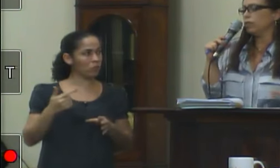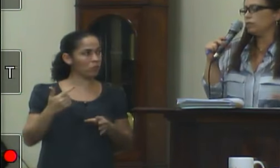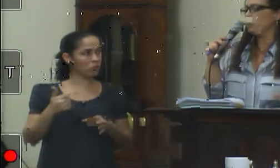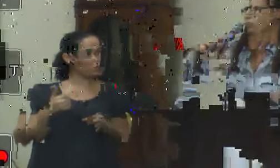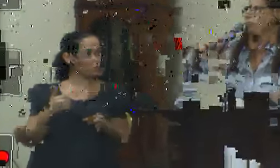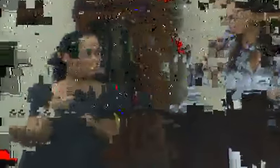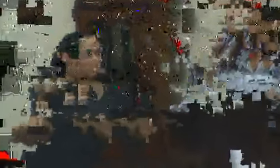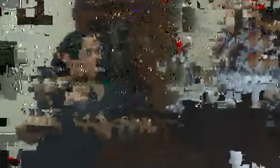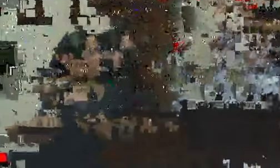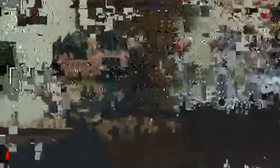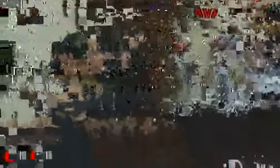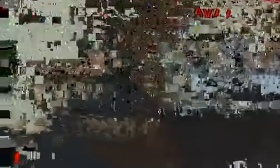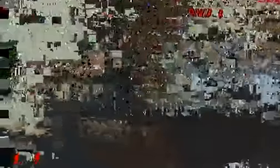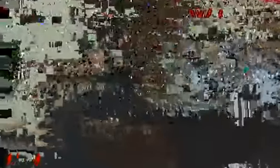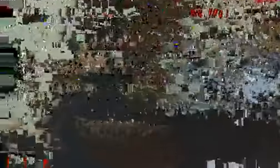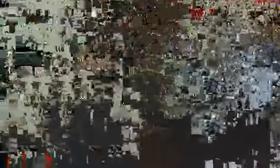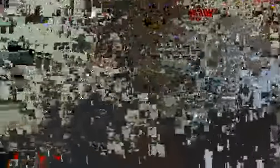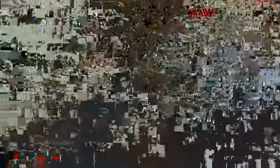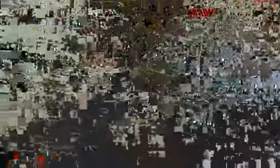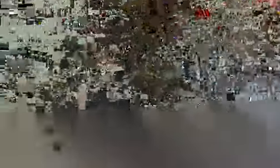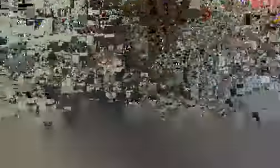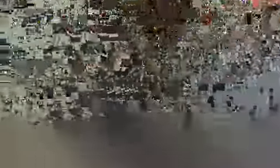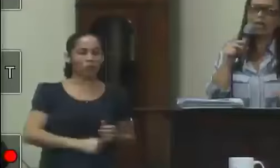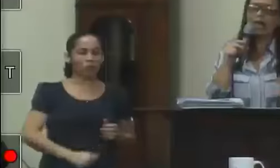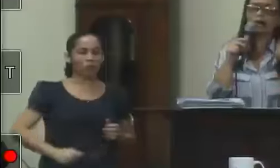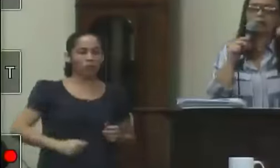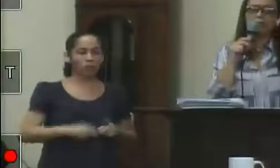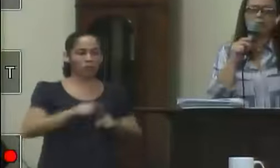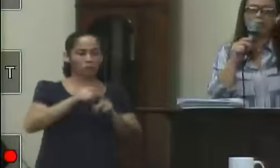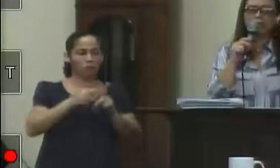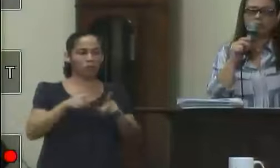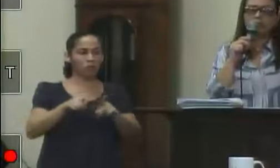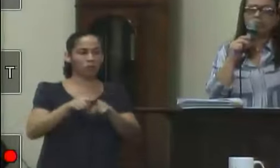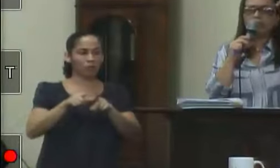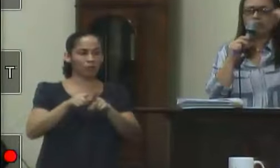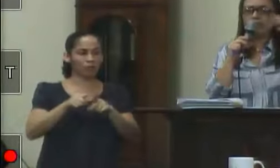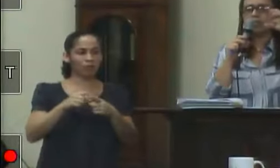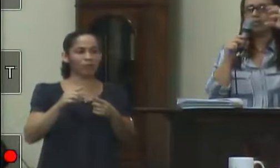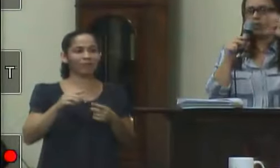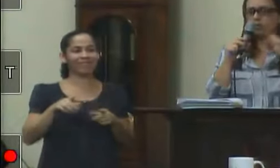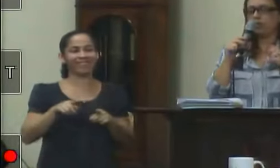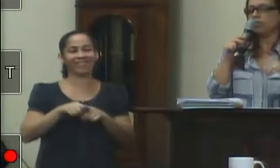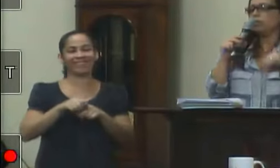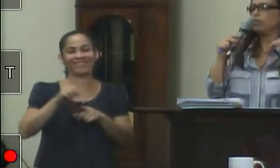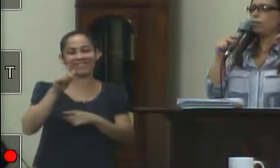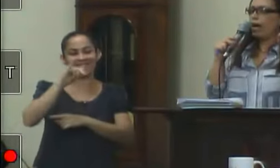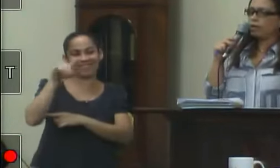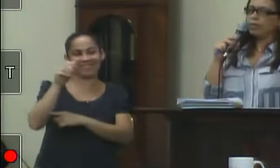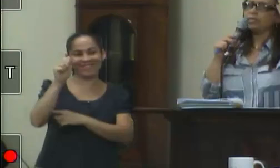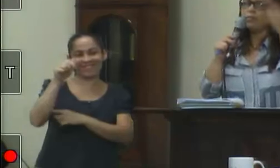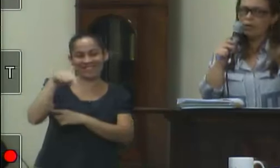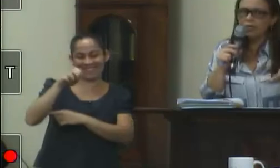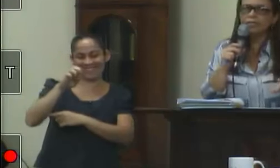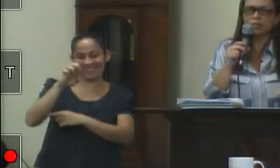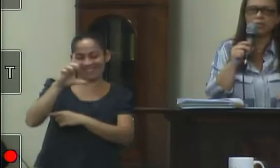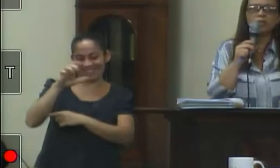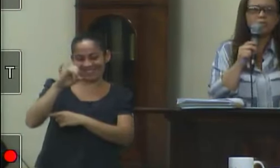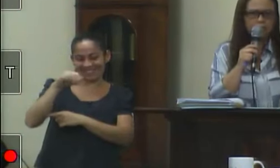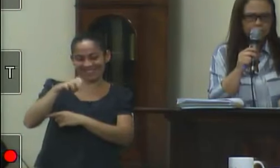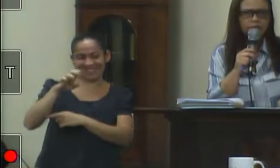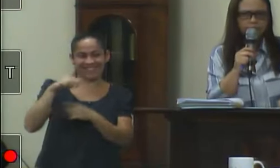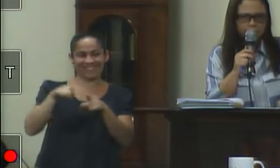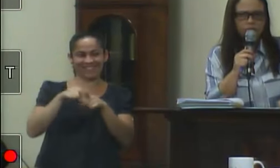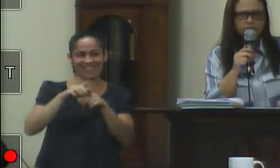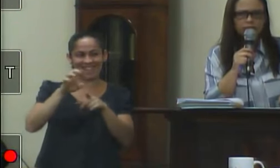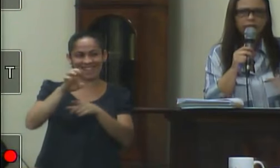de ultrassom gestacional, então a gestante sai de lá com a Jaqueline e as meninas com o exame, já marca para a semana seguinte o